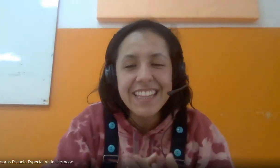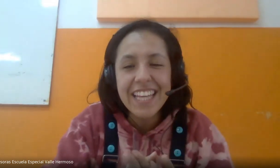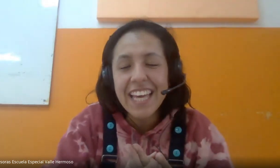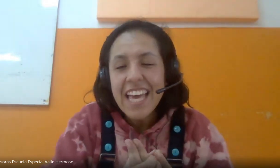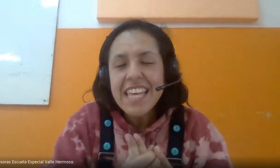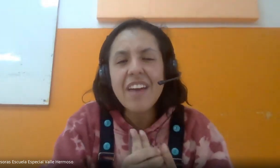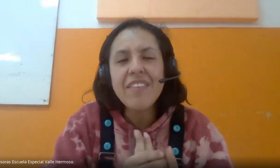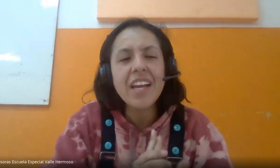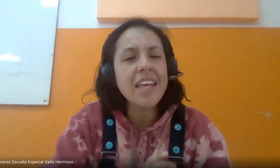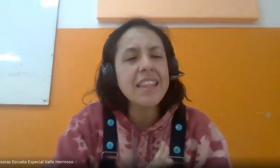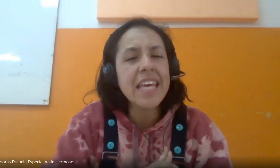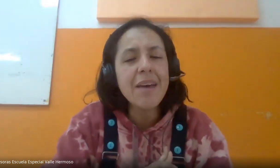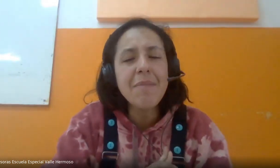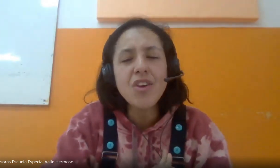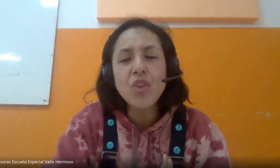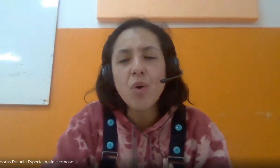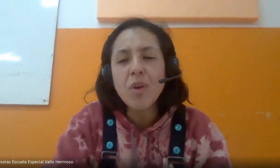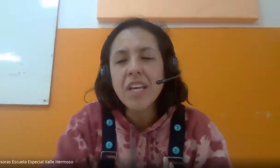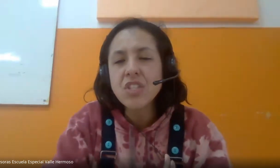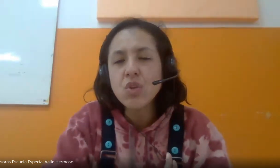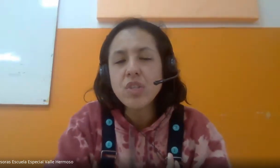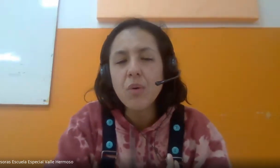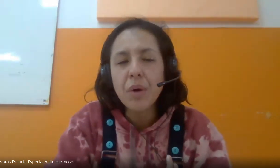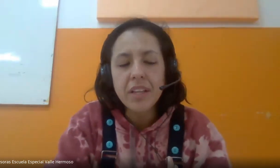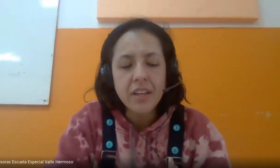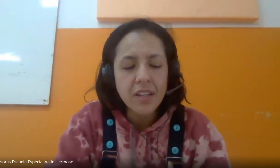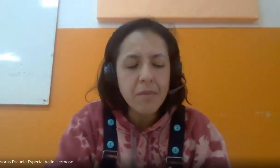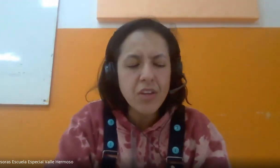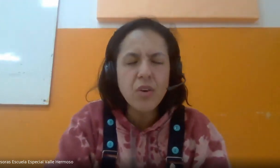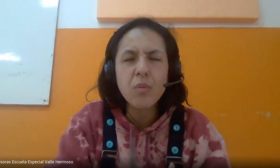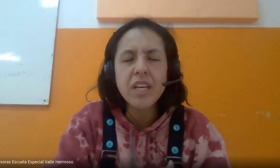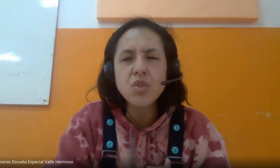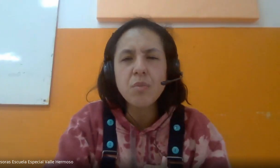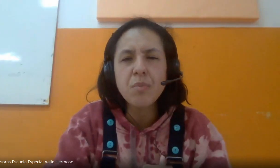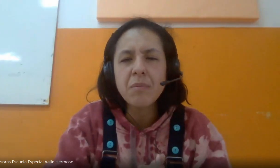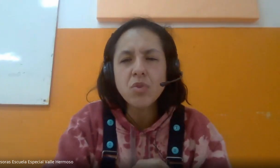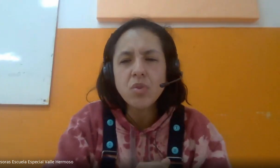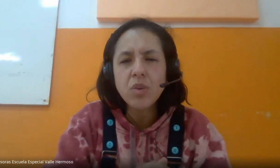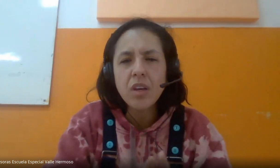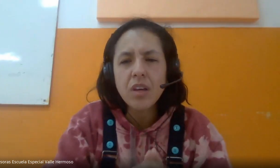¡Excelente! Y a ver, ¿y de qué medios de comunicación se acuerdan? ¿Qué medios de comunicación vimos?